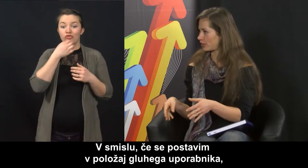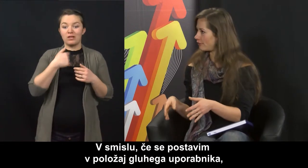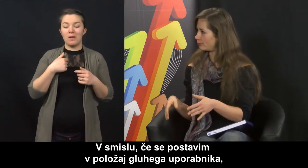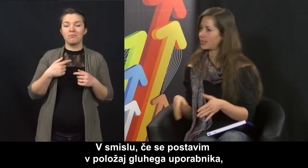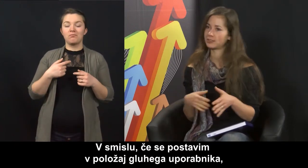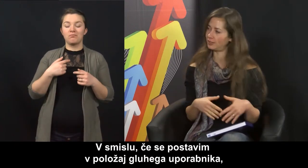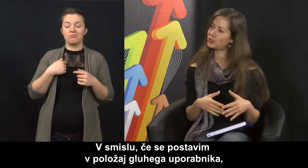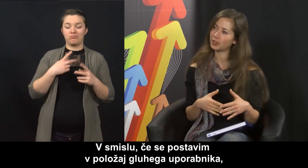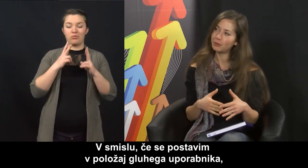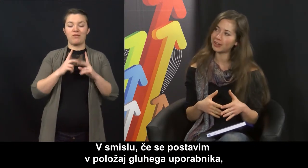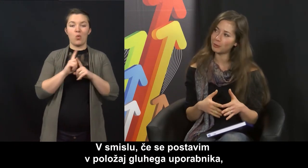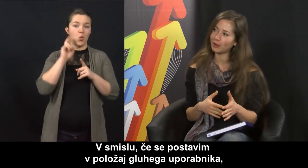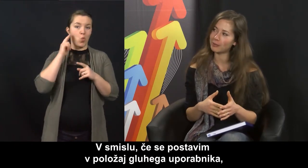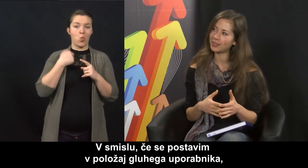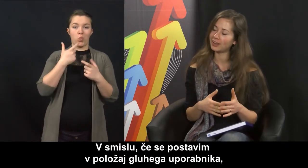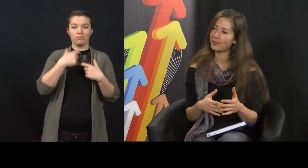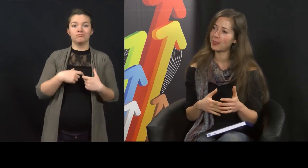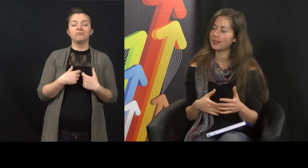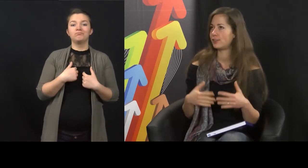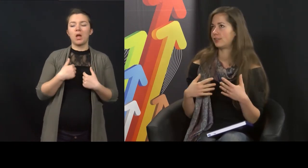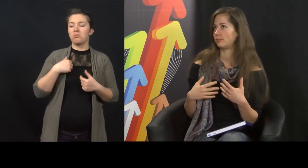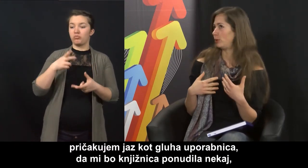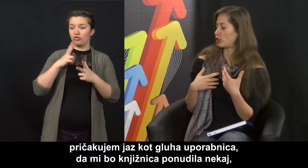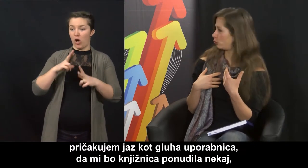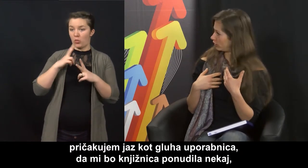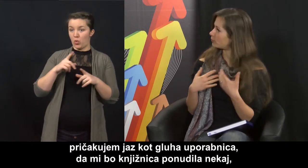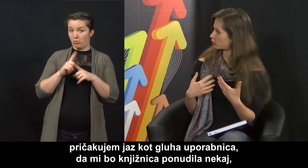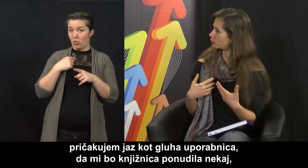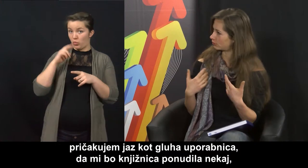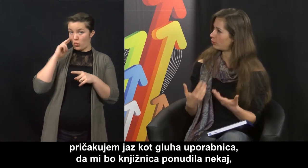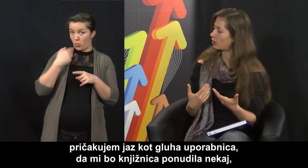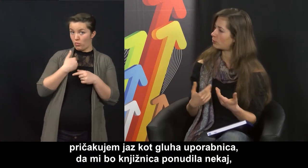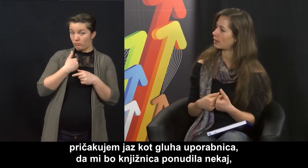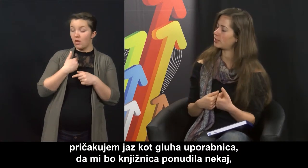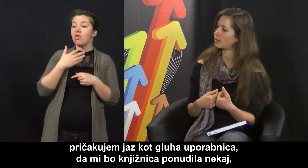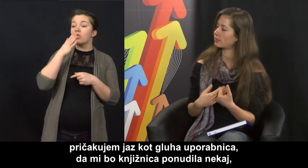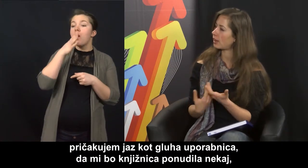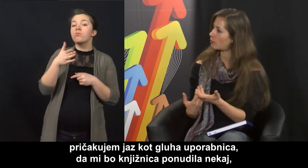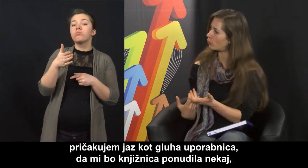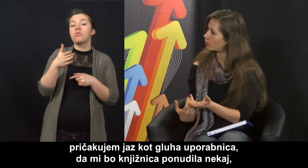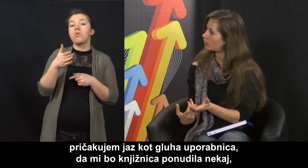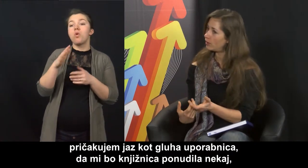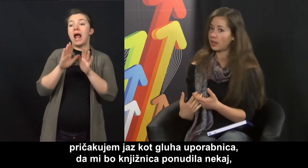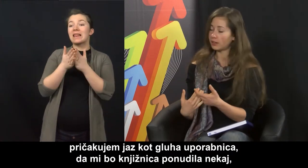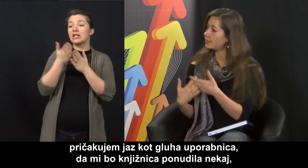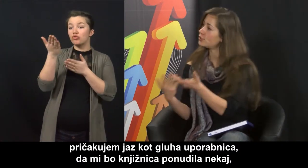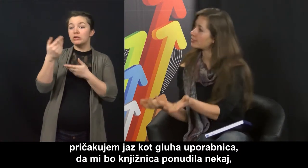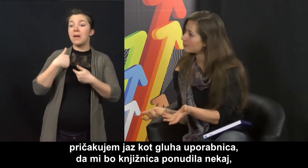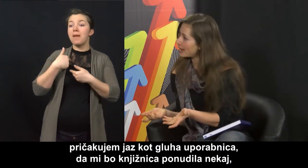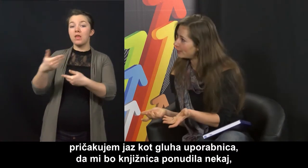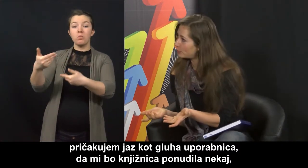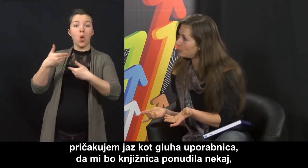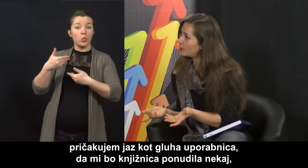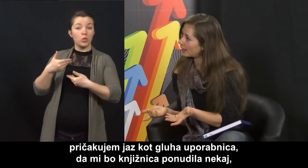se postavim na stališče gluhega uporabnika, pričakujem jaz kot gluha uporabnica, da bo